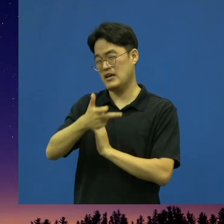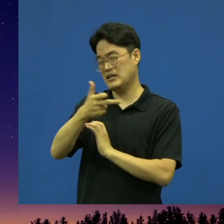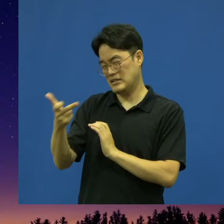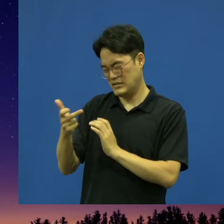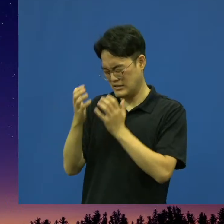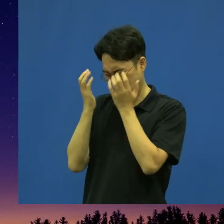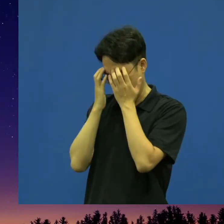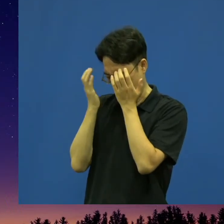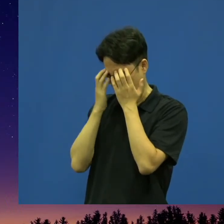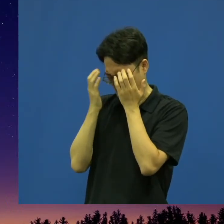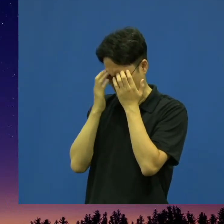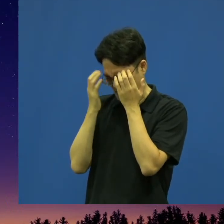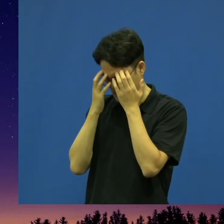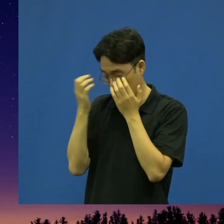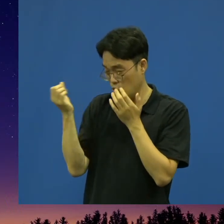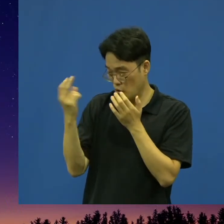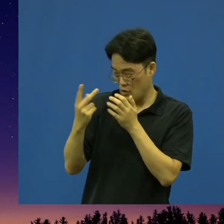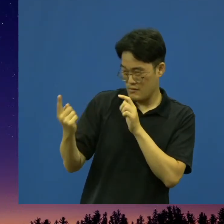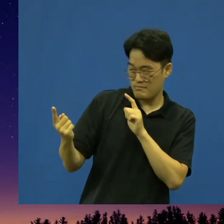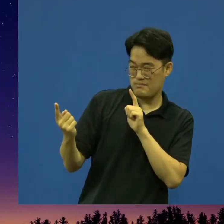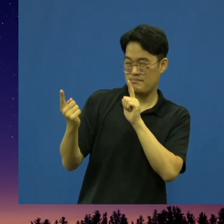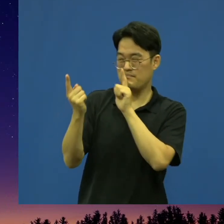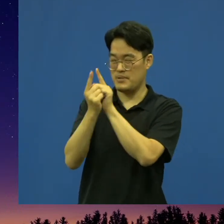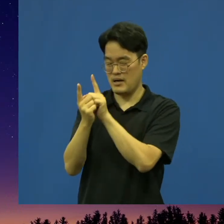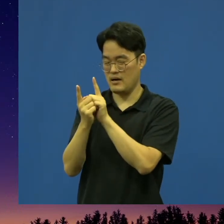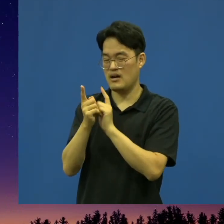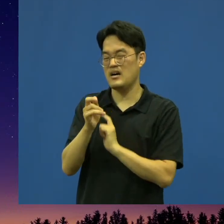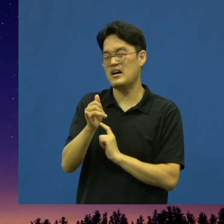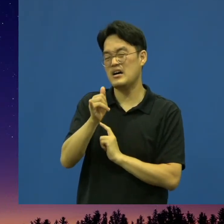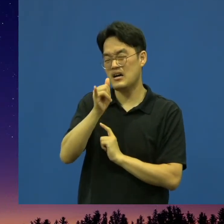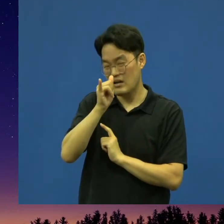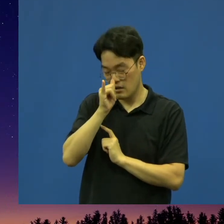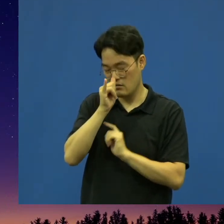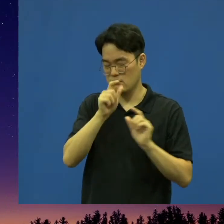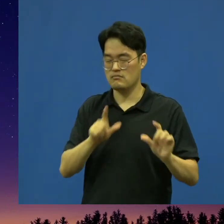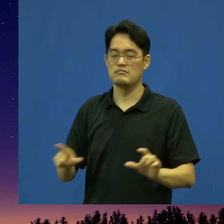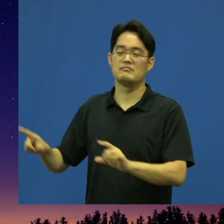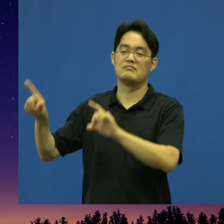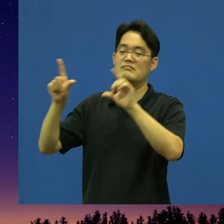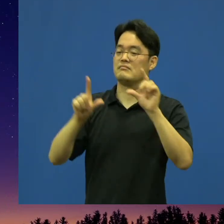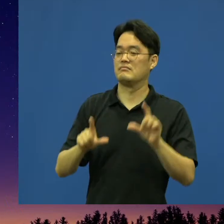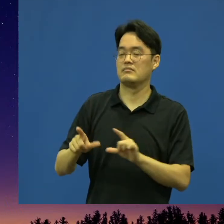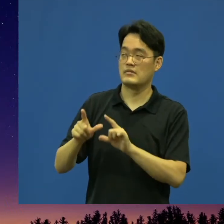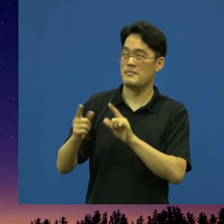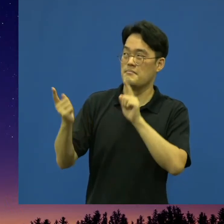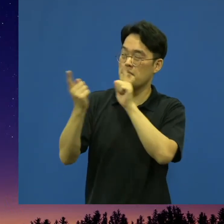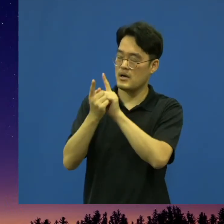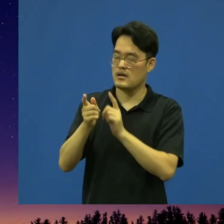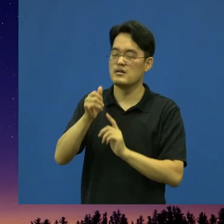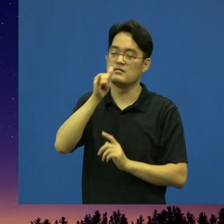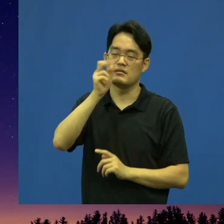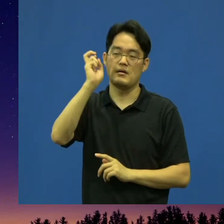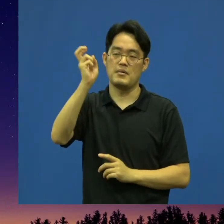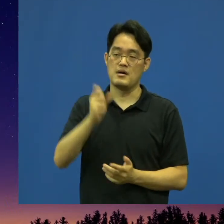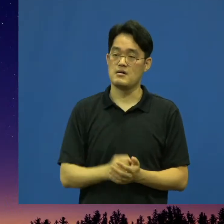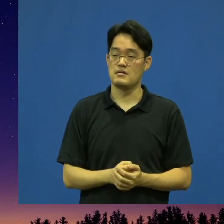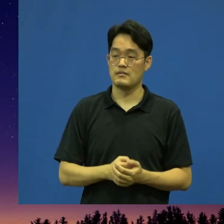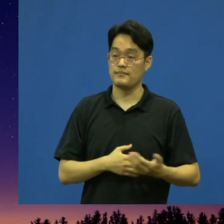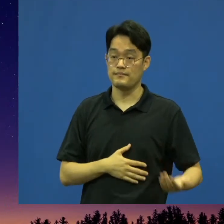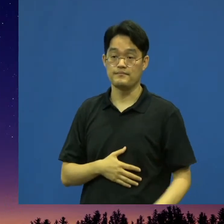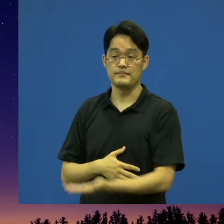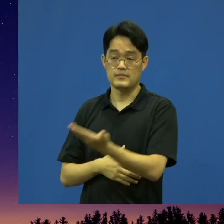우리를 찾아오는 어떤 시간을 통과하는 순간도 사랑하는 여러분, 이 땅에서